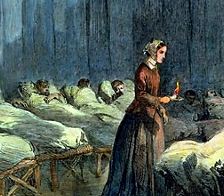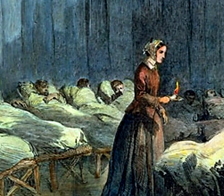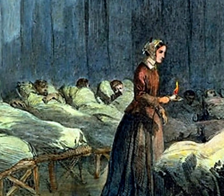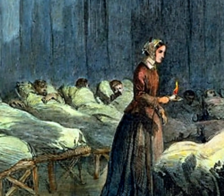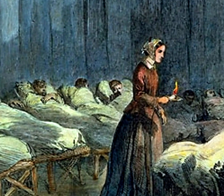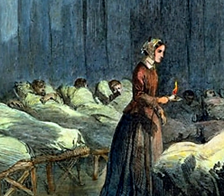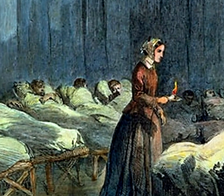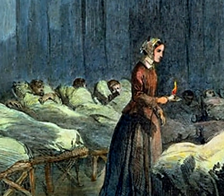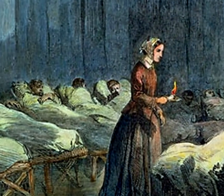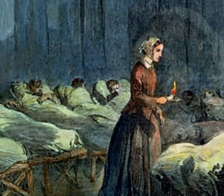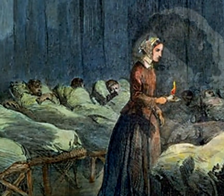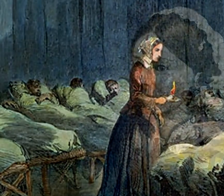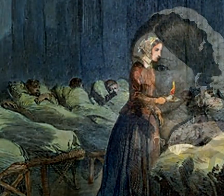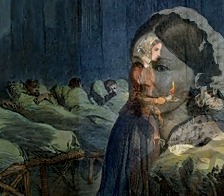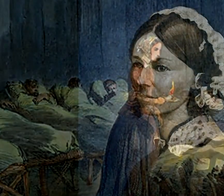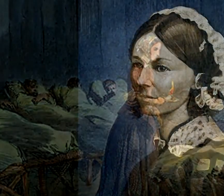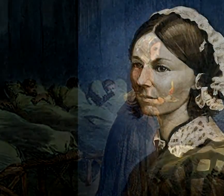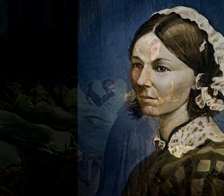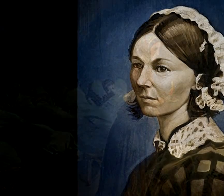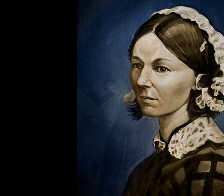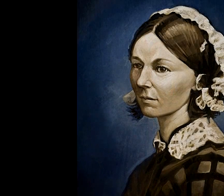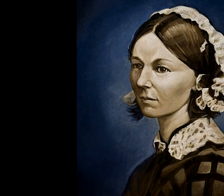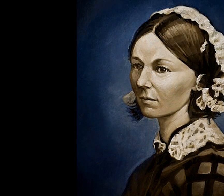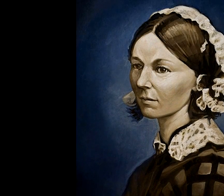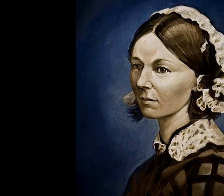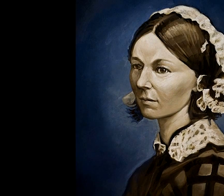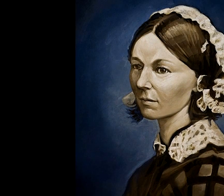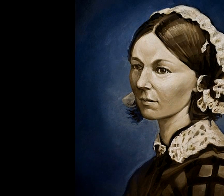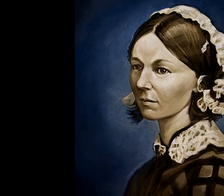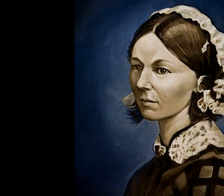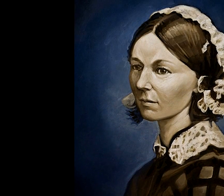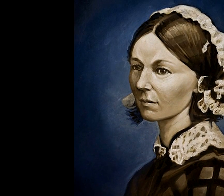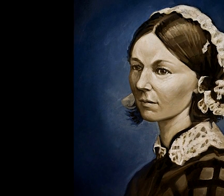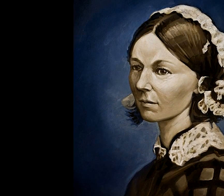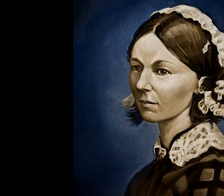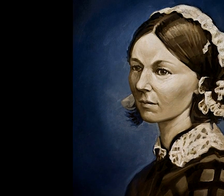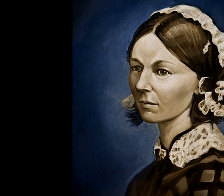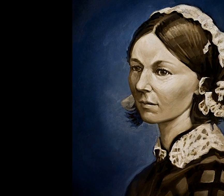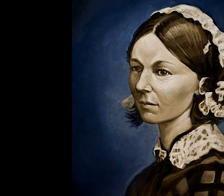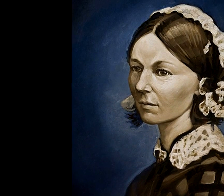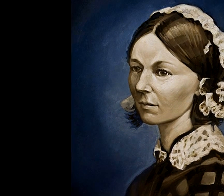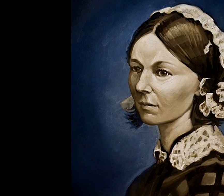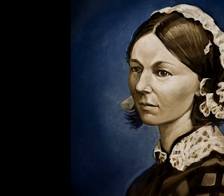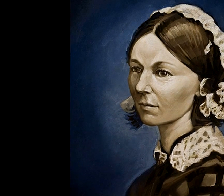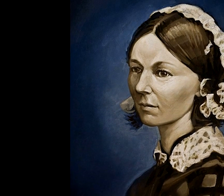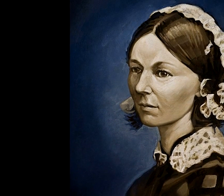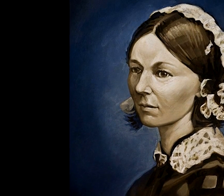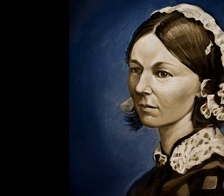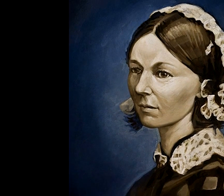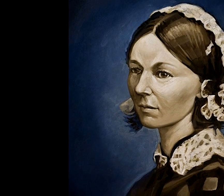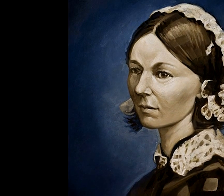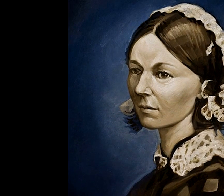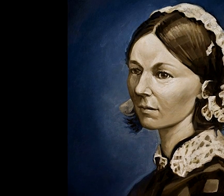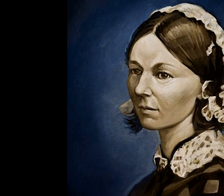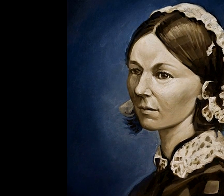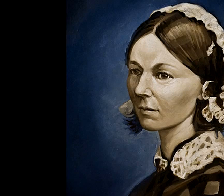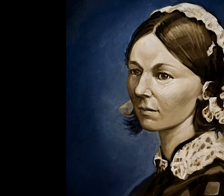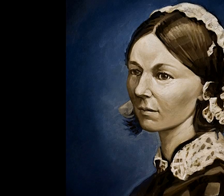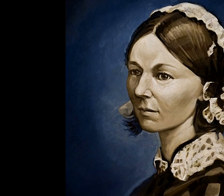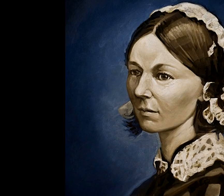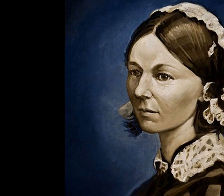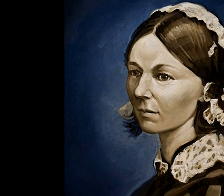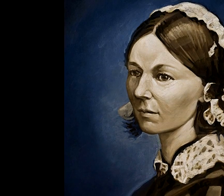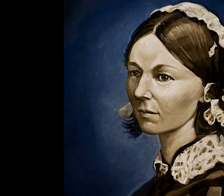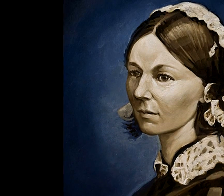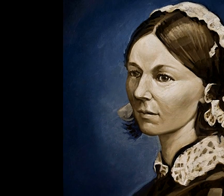pacientes, hizo un síndrome fibromiálgico postraumático o postinfeccioso, ¿sí?